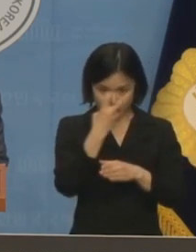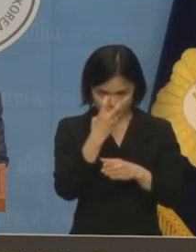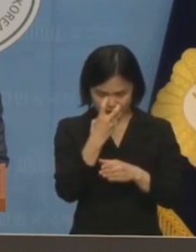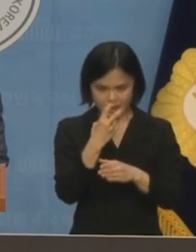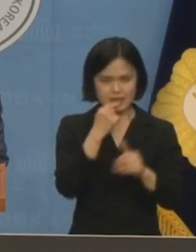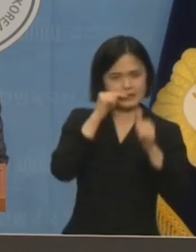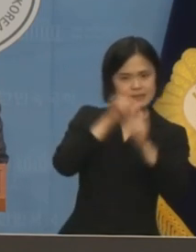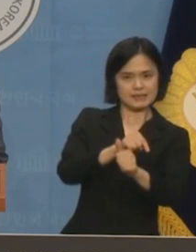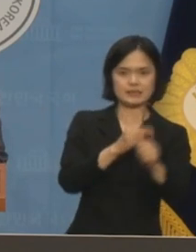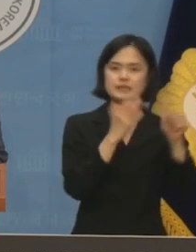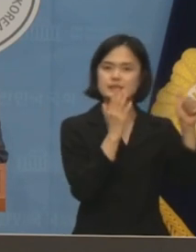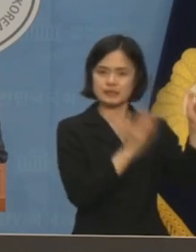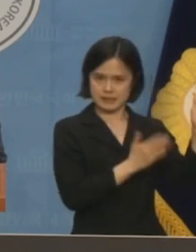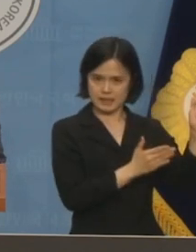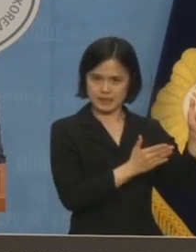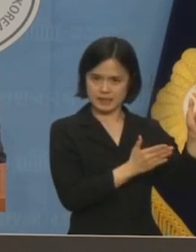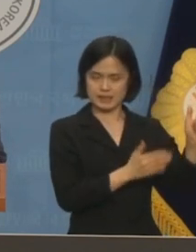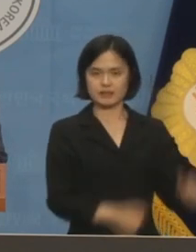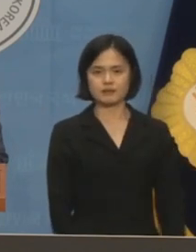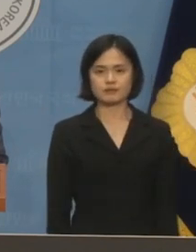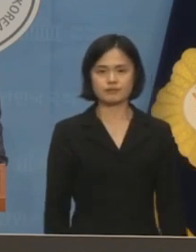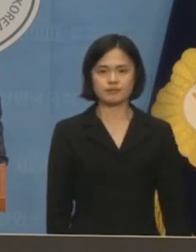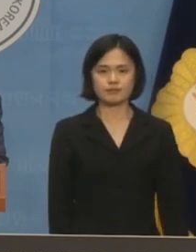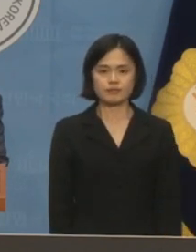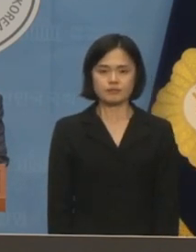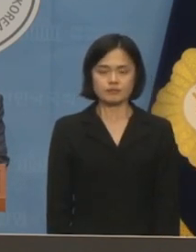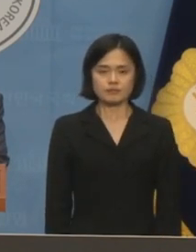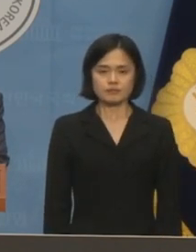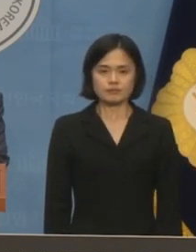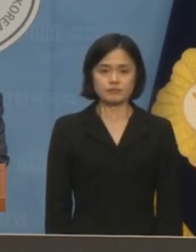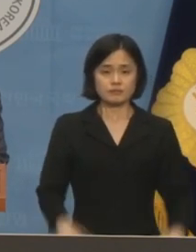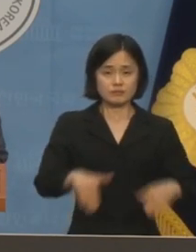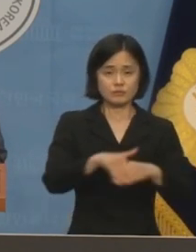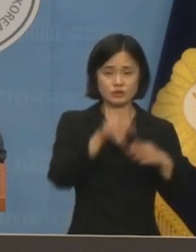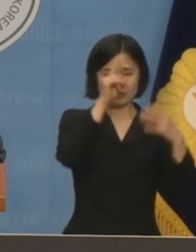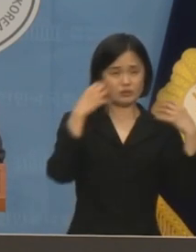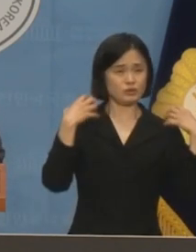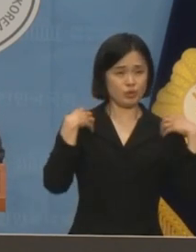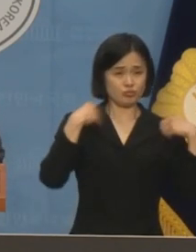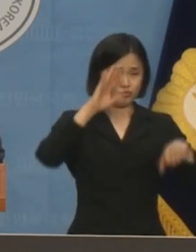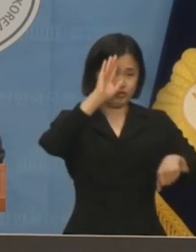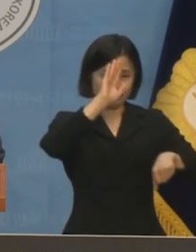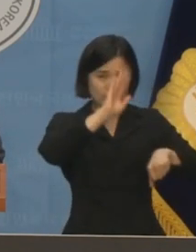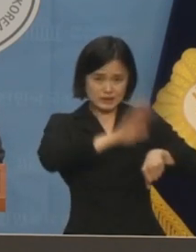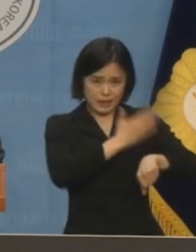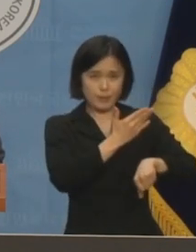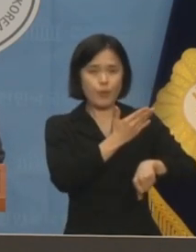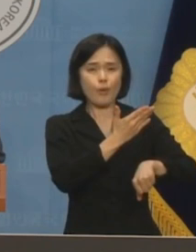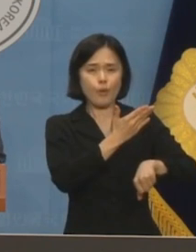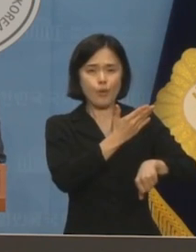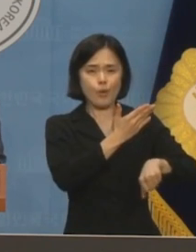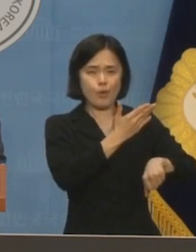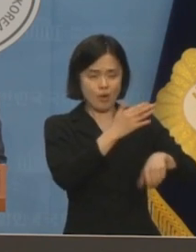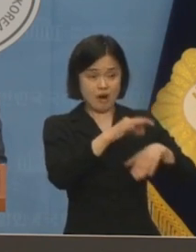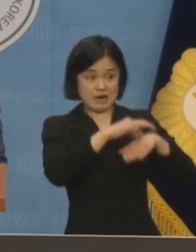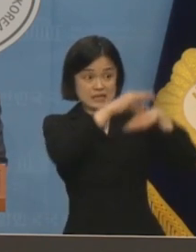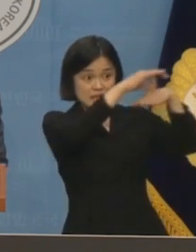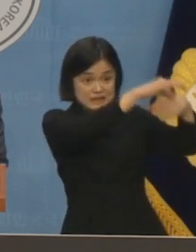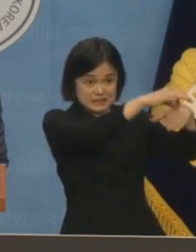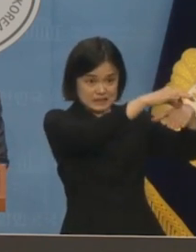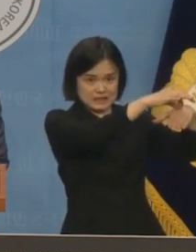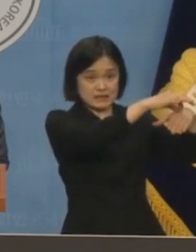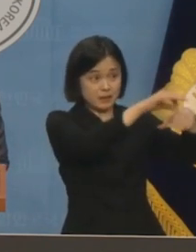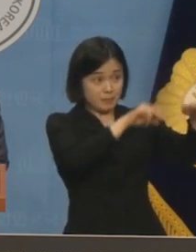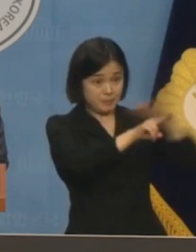그 길만이 윤 대통령이 문재인 정부의 잘못을 뒤집어 쓰지 않는